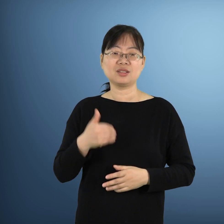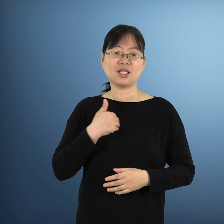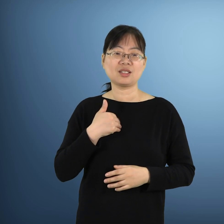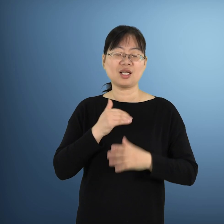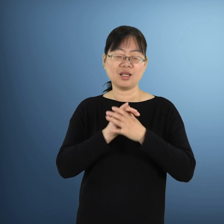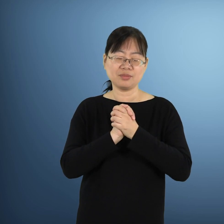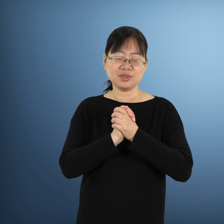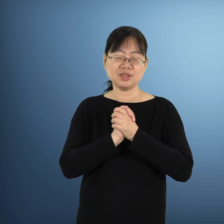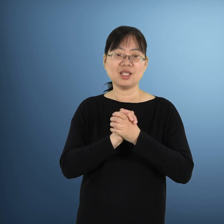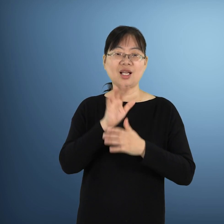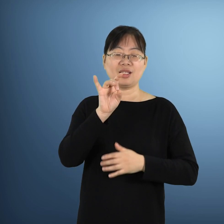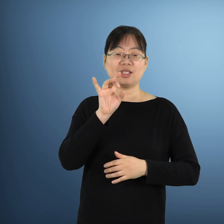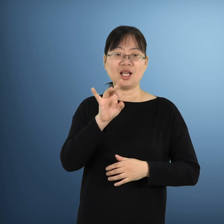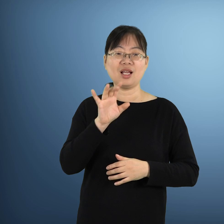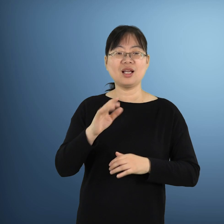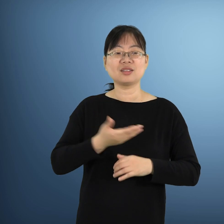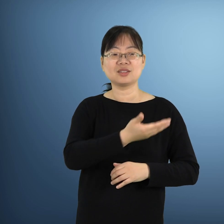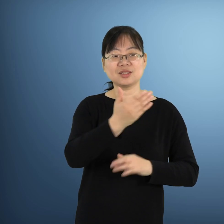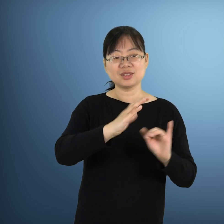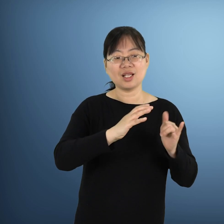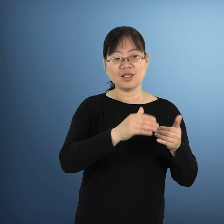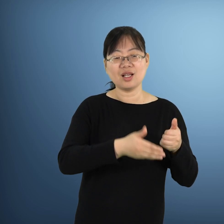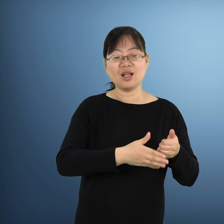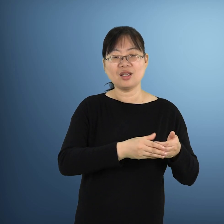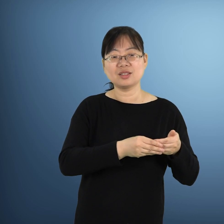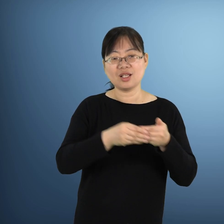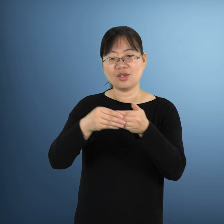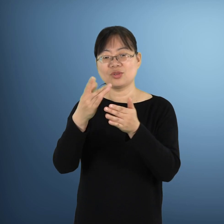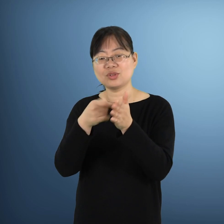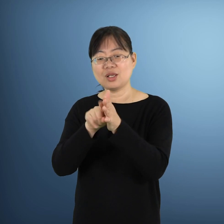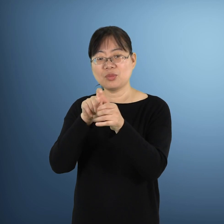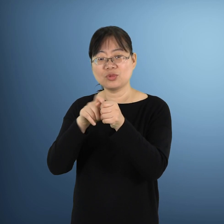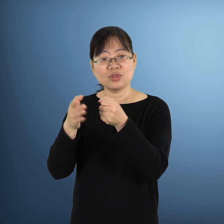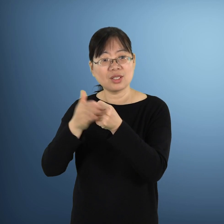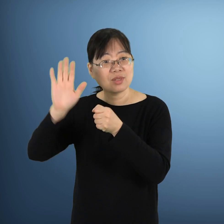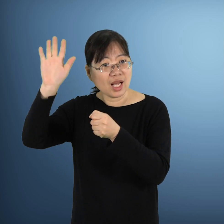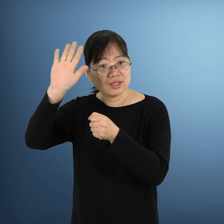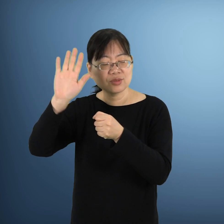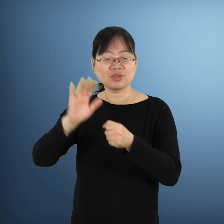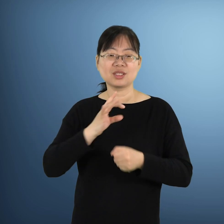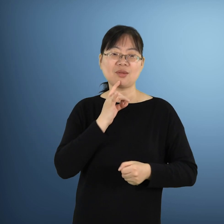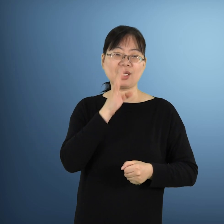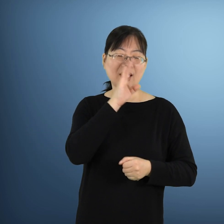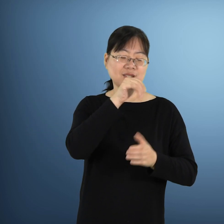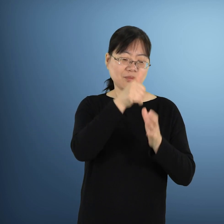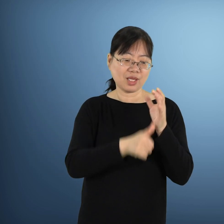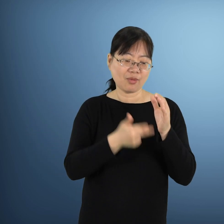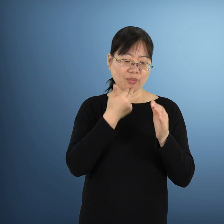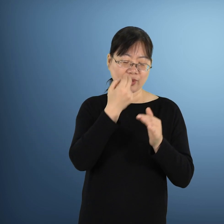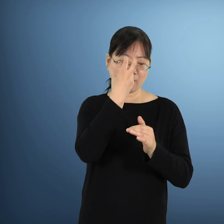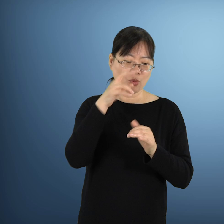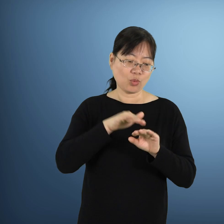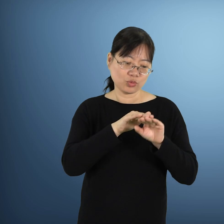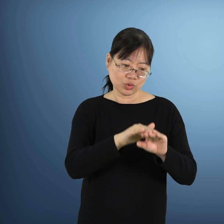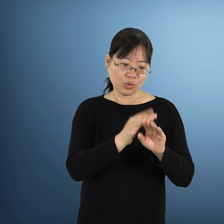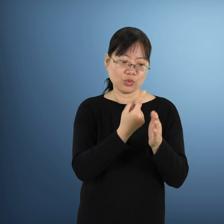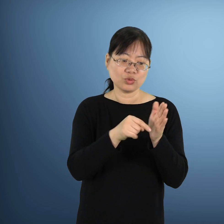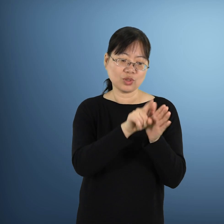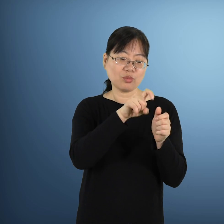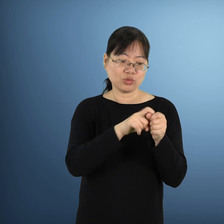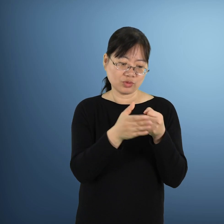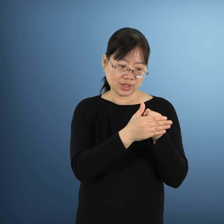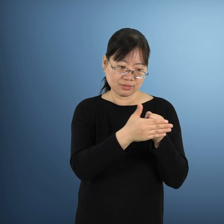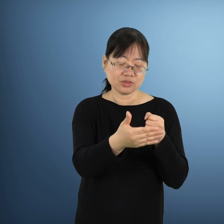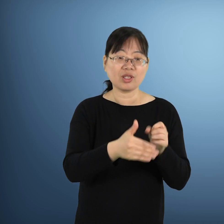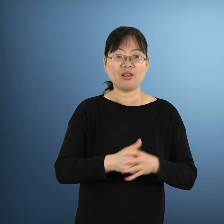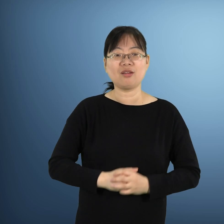내가 비옵는 것은 그들을 세상에서 데려가시기를 위함이 아니요 다만 악에 빠지지 않게 보존하시기를